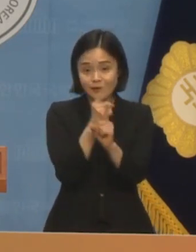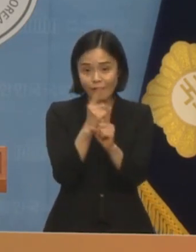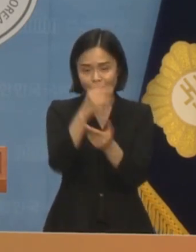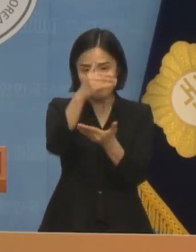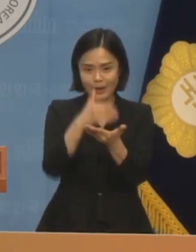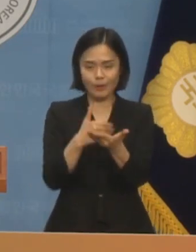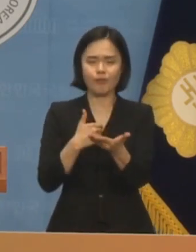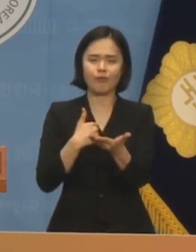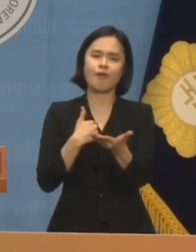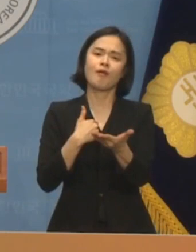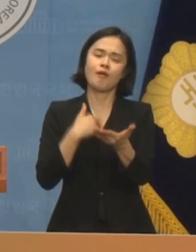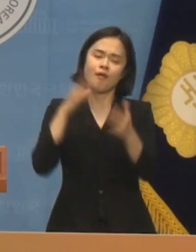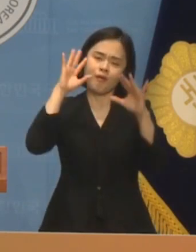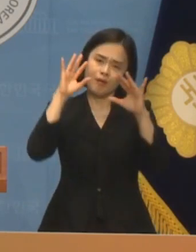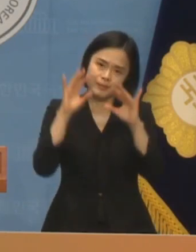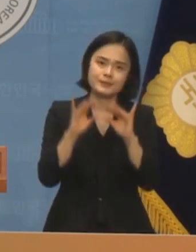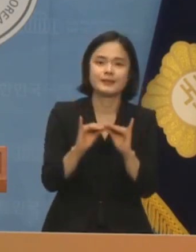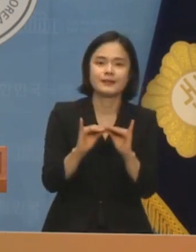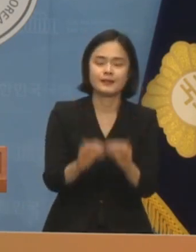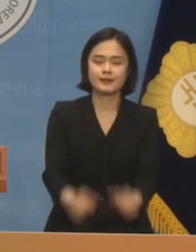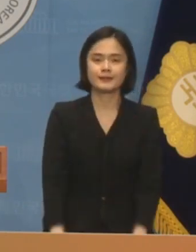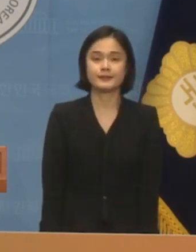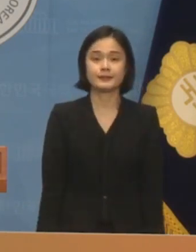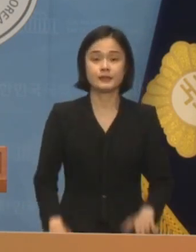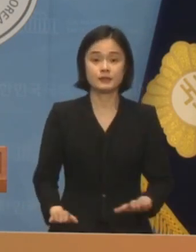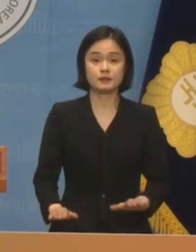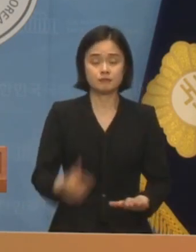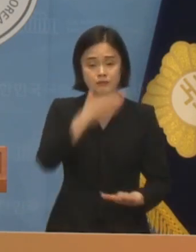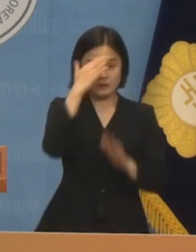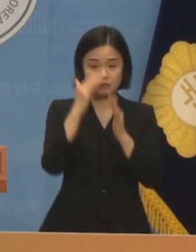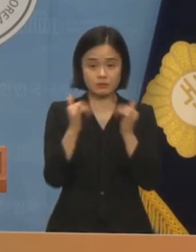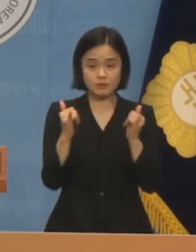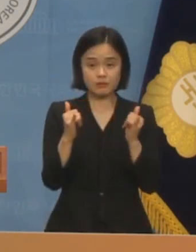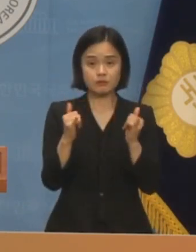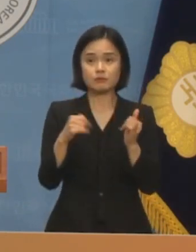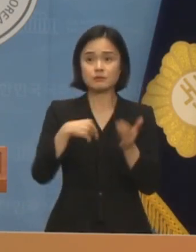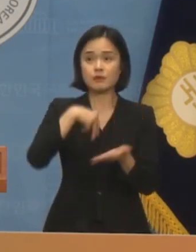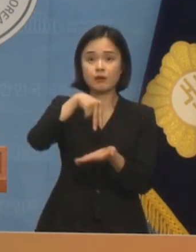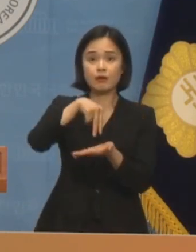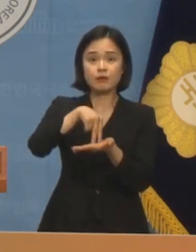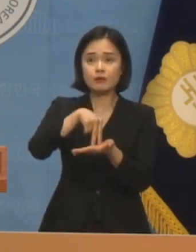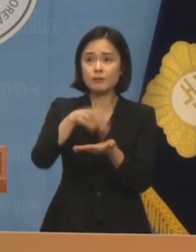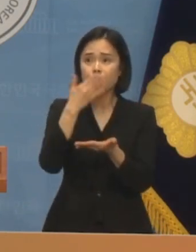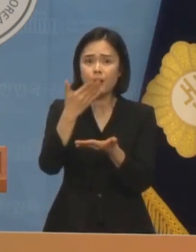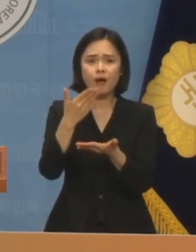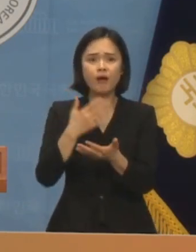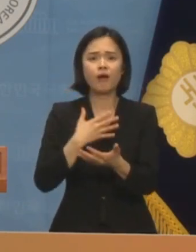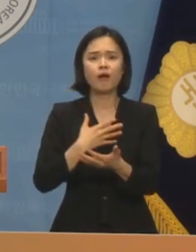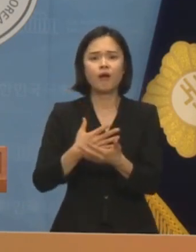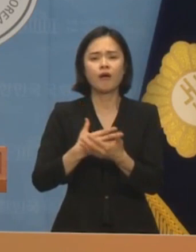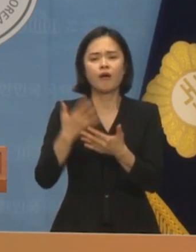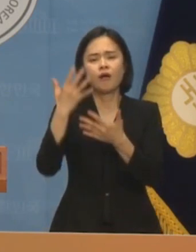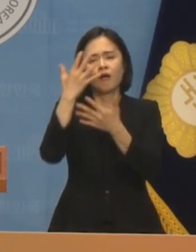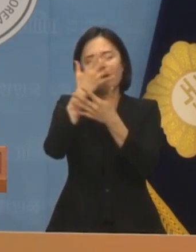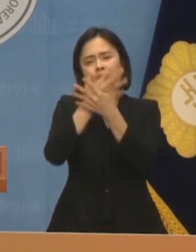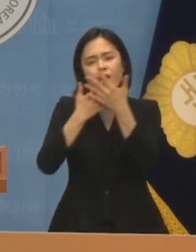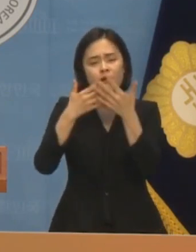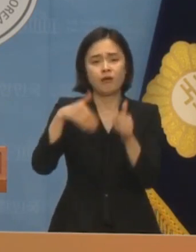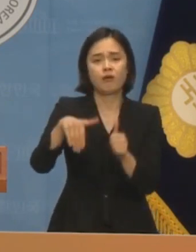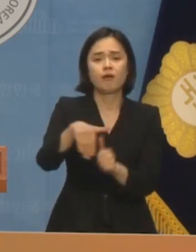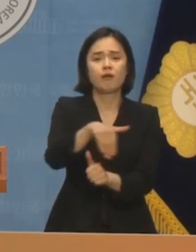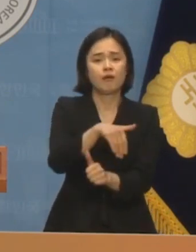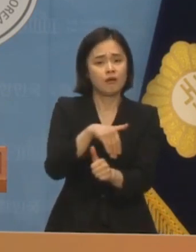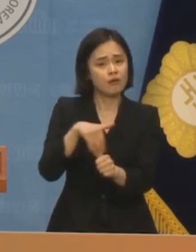저희 청년들은 자립에 대한 불안에 직면해 와 있습니다. 이러한 자립에 대한 불안은